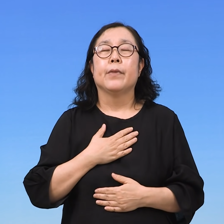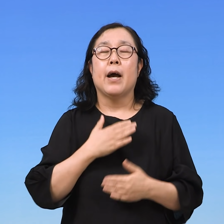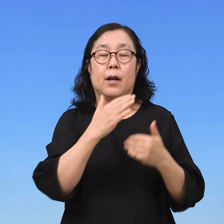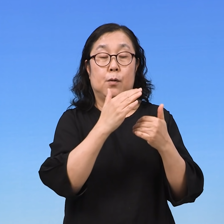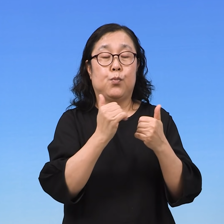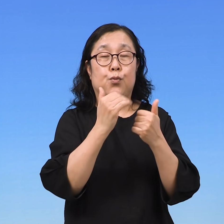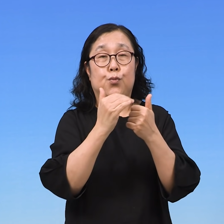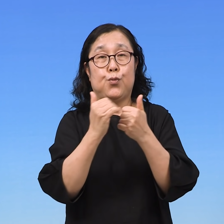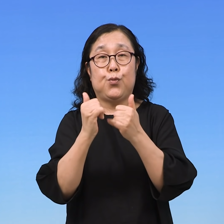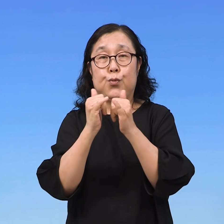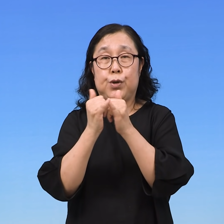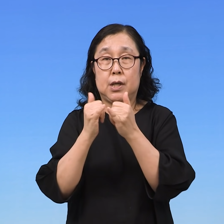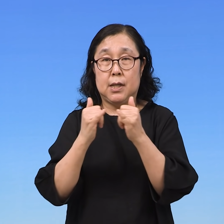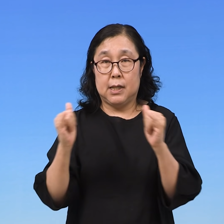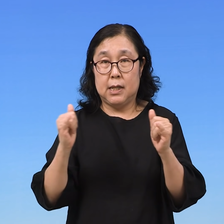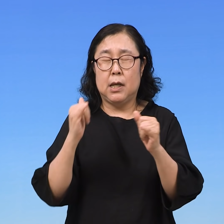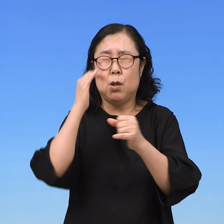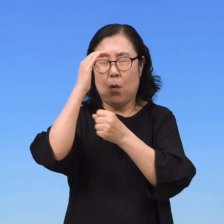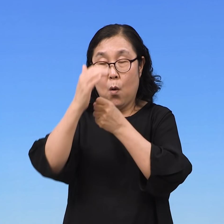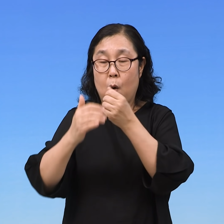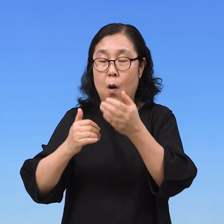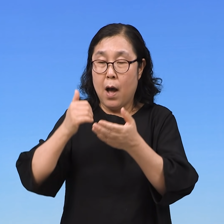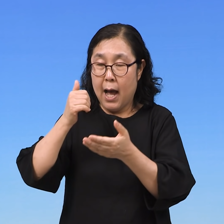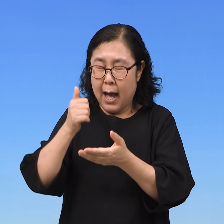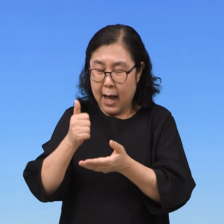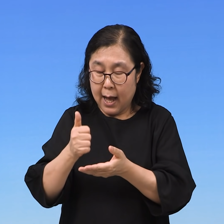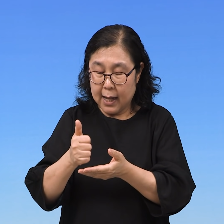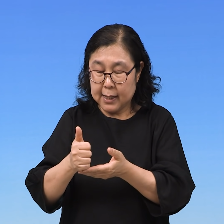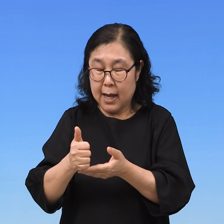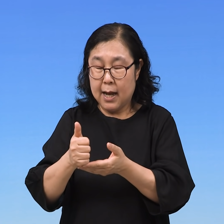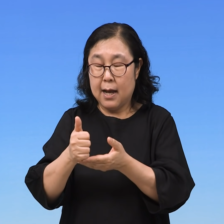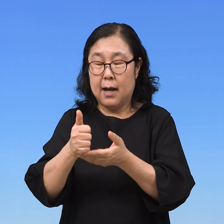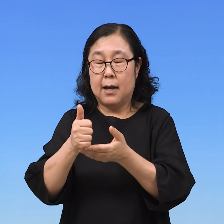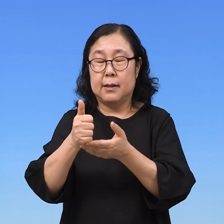하나님, 나를 부르신 이가 하나님,